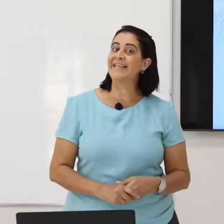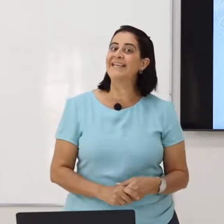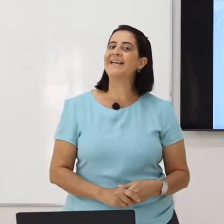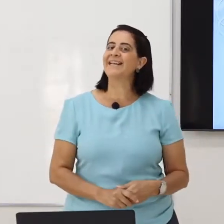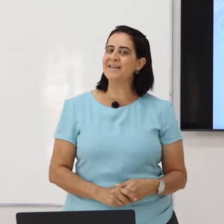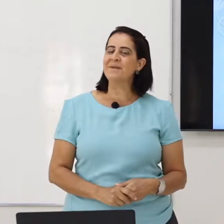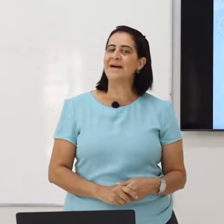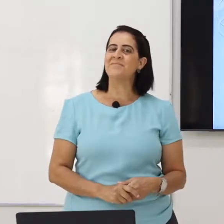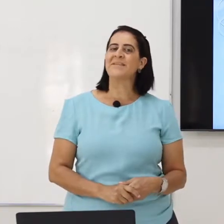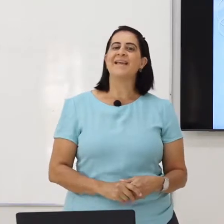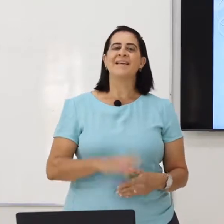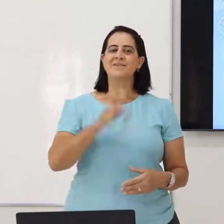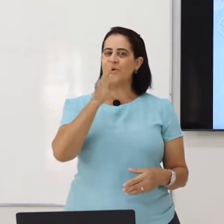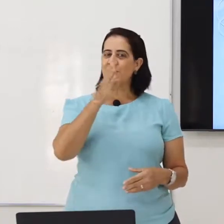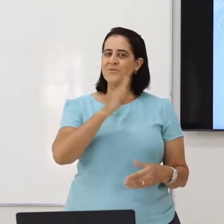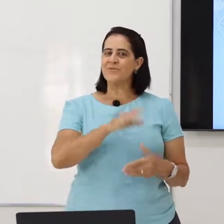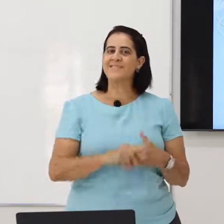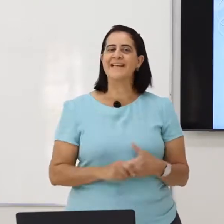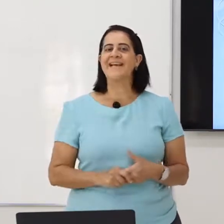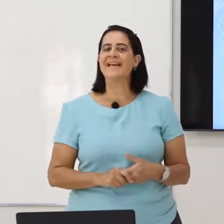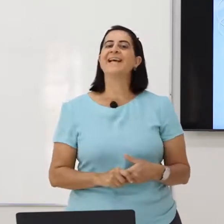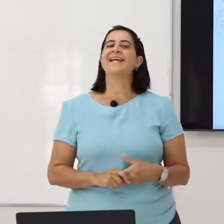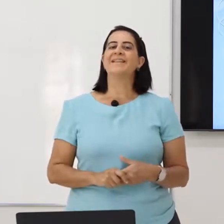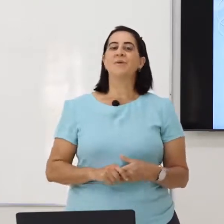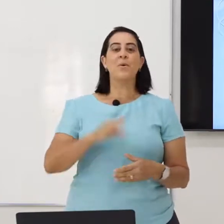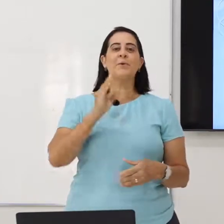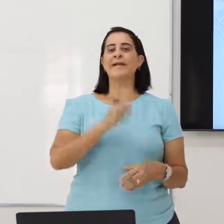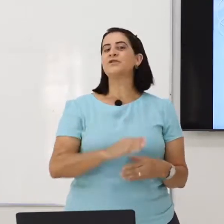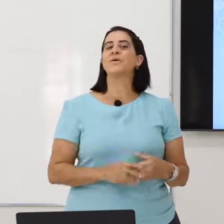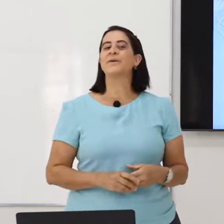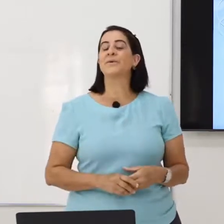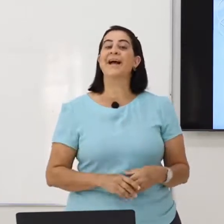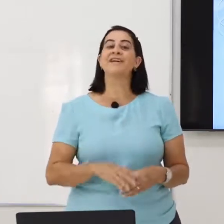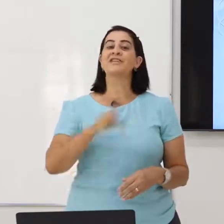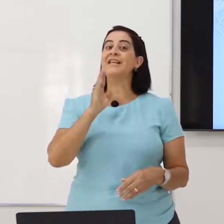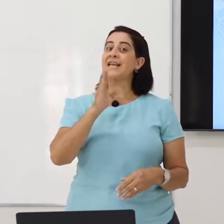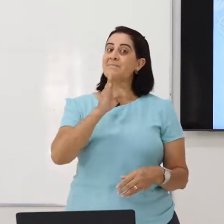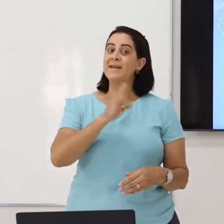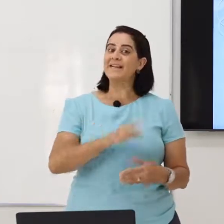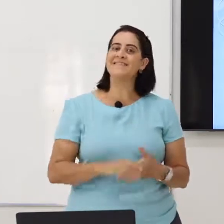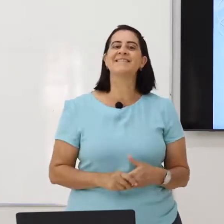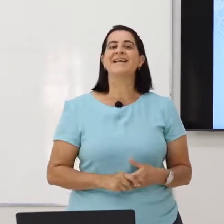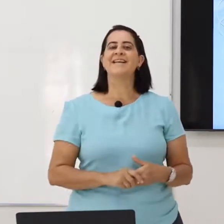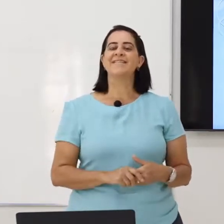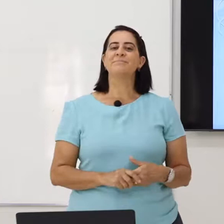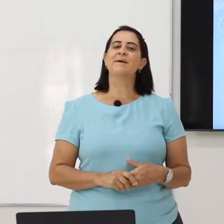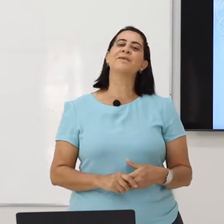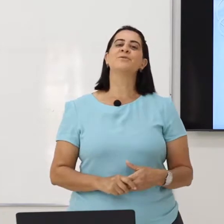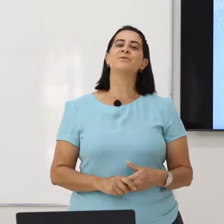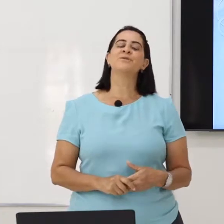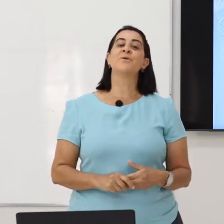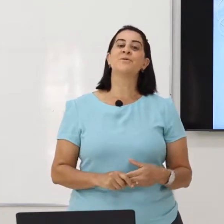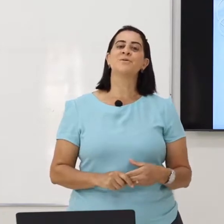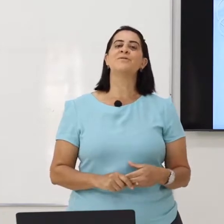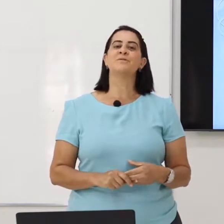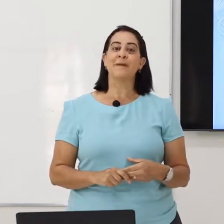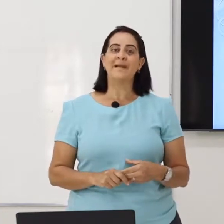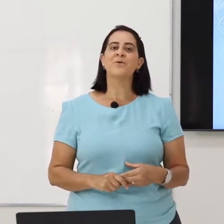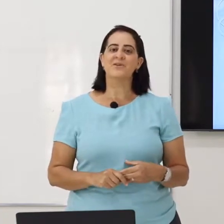Lenira Lima e estou com você no componente curricular de Libras, nesse período do seu curso de